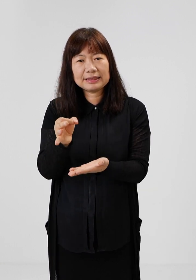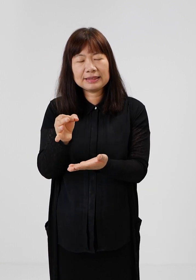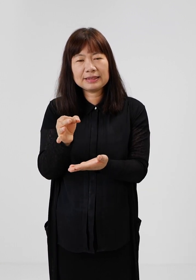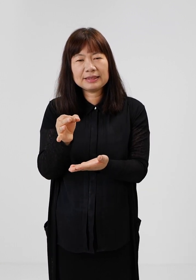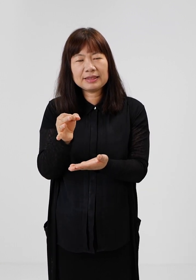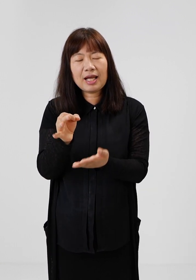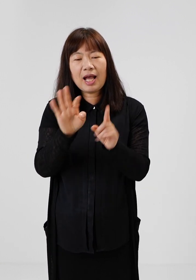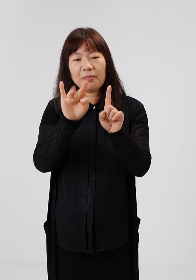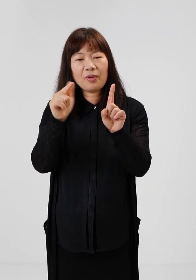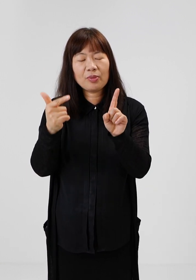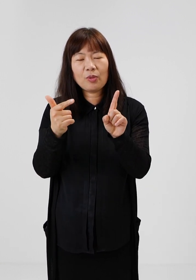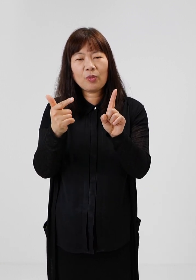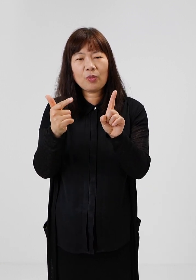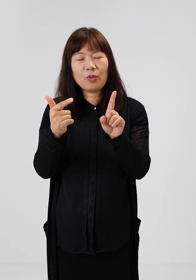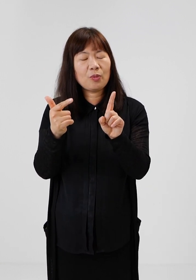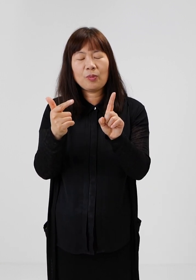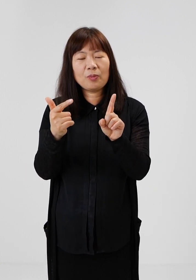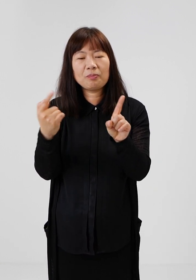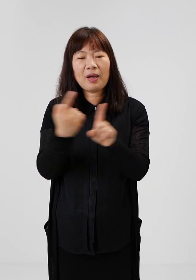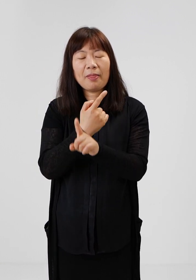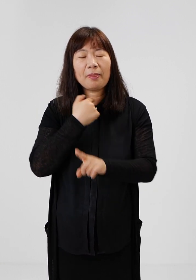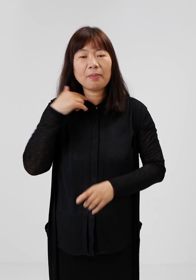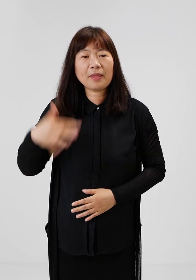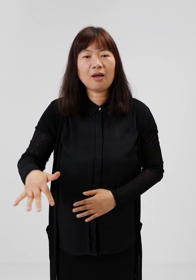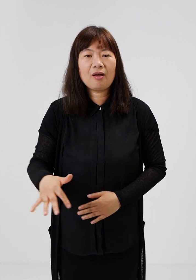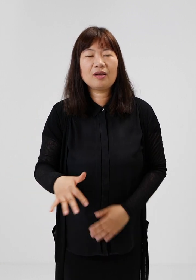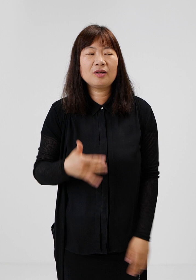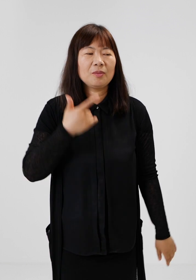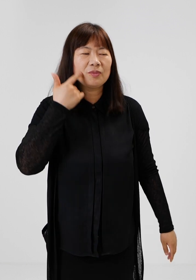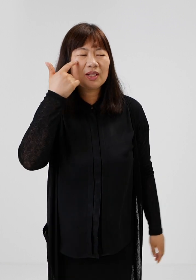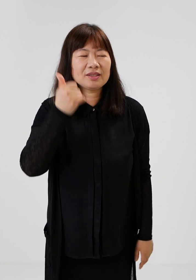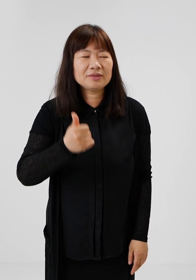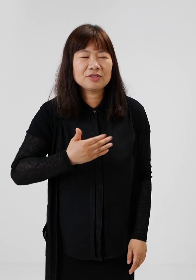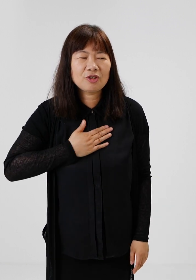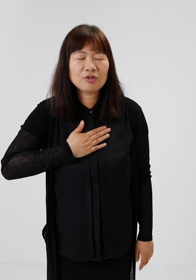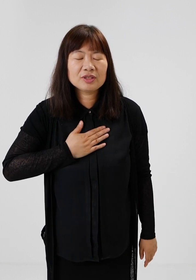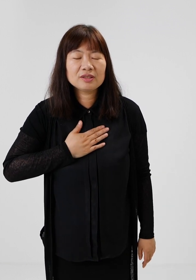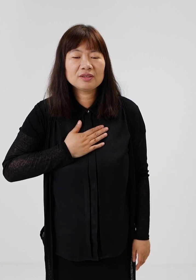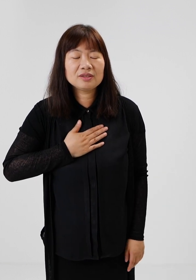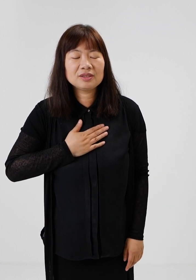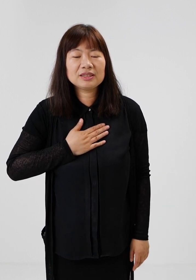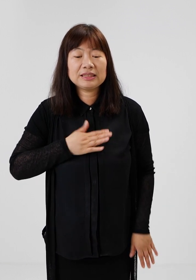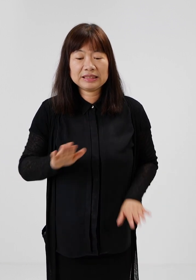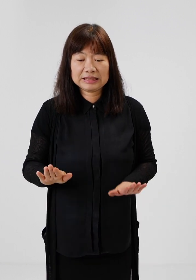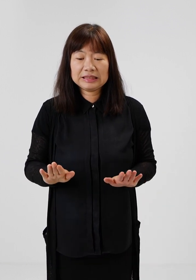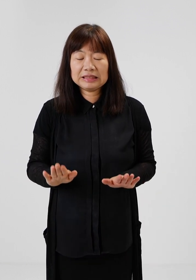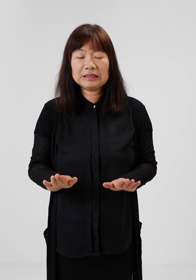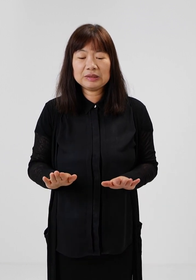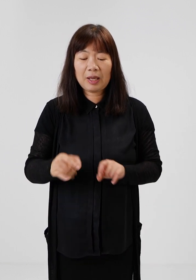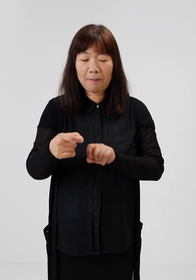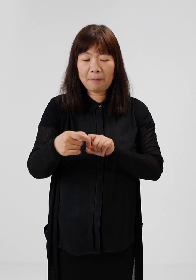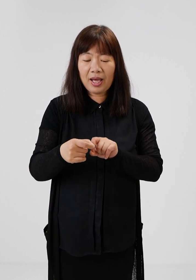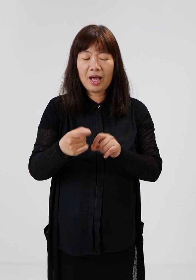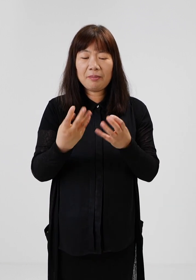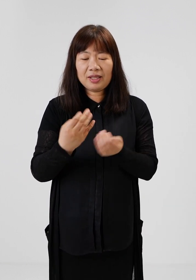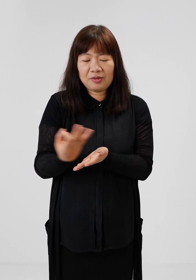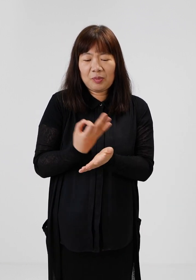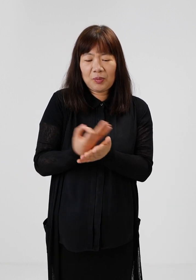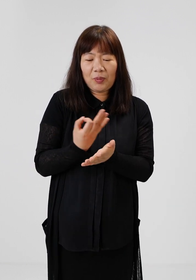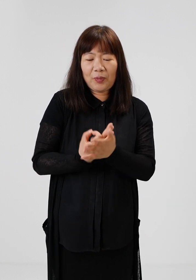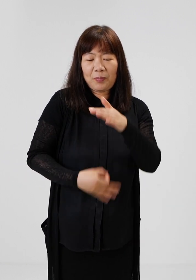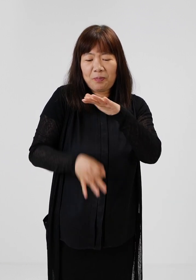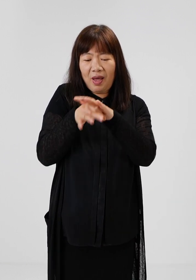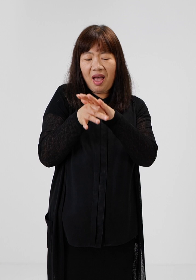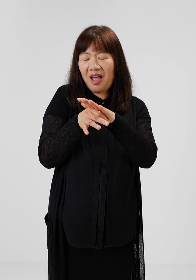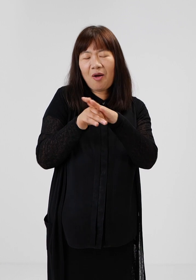한 번도 달라진 적이 없어요. 목사님, 저는 당장은 많은 돈을 벌지